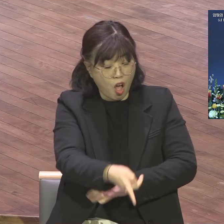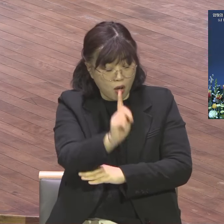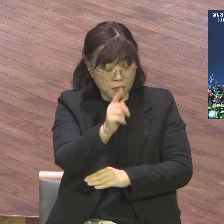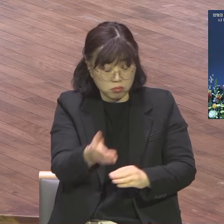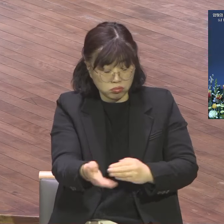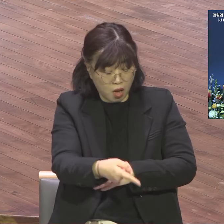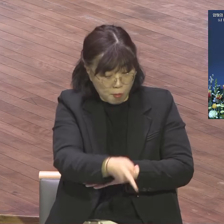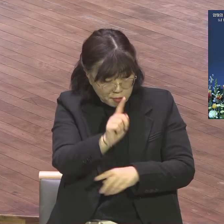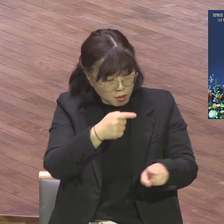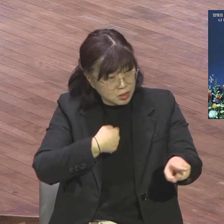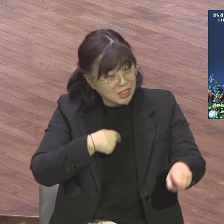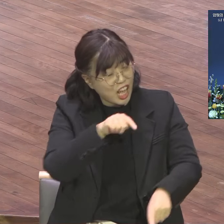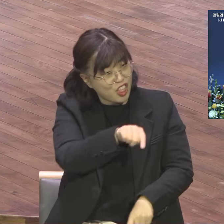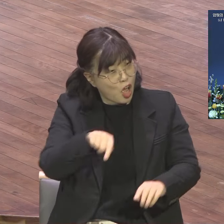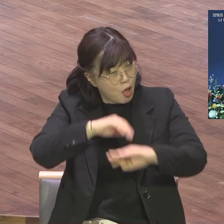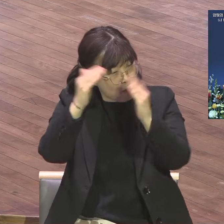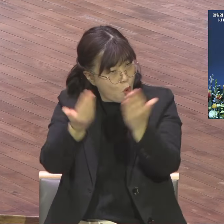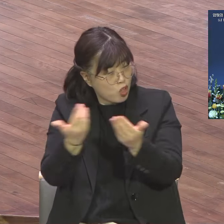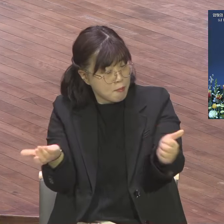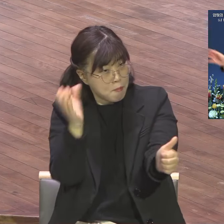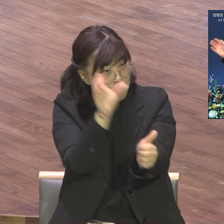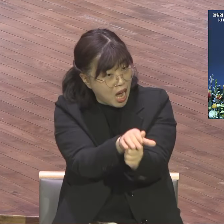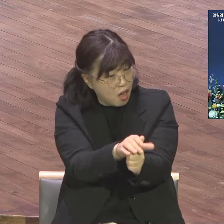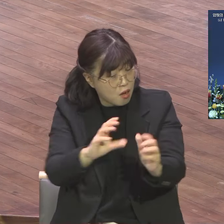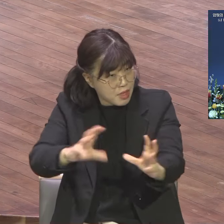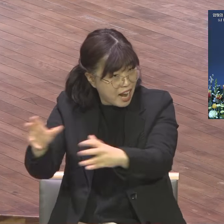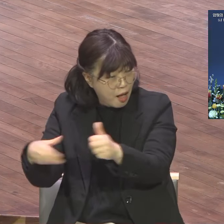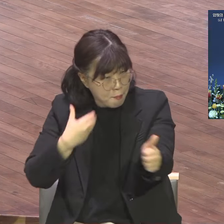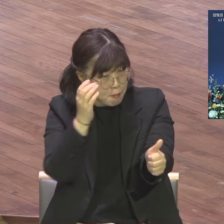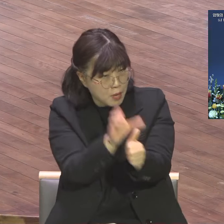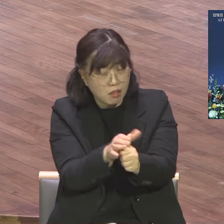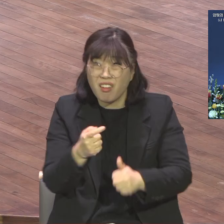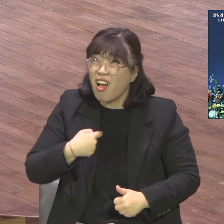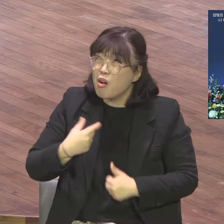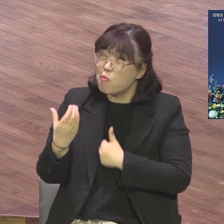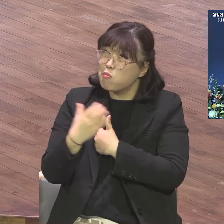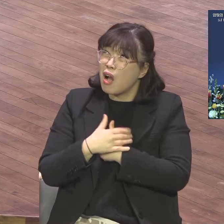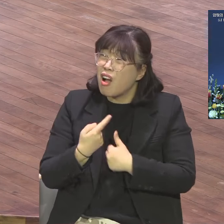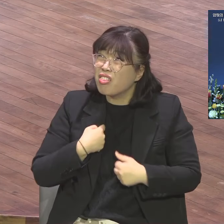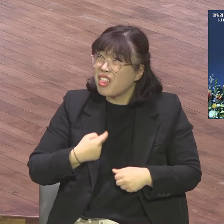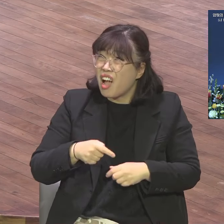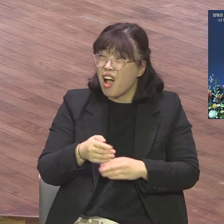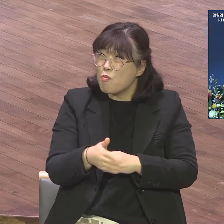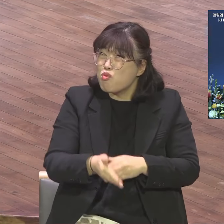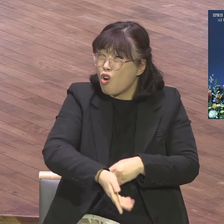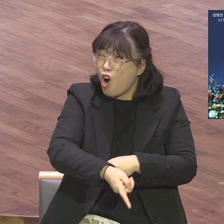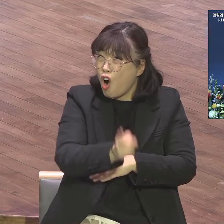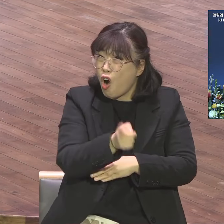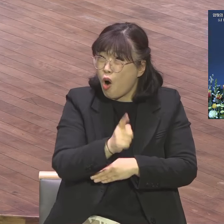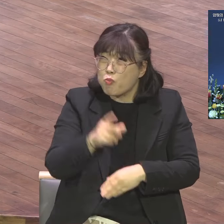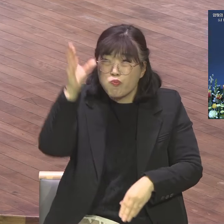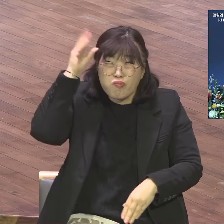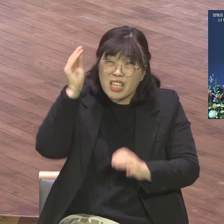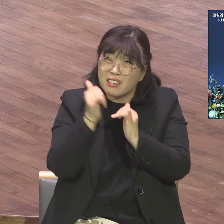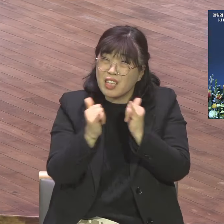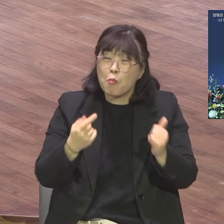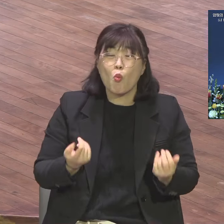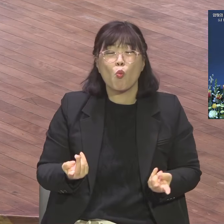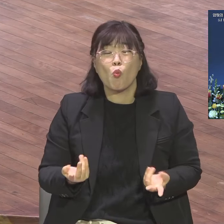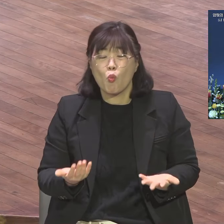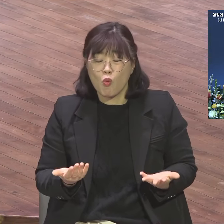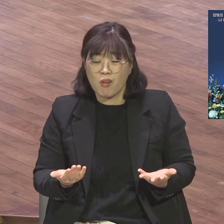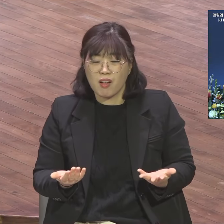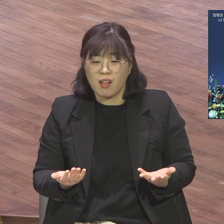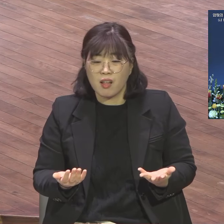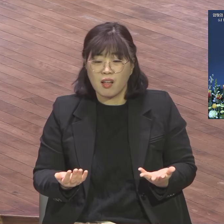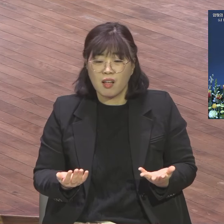명예를 그것도 떠나면서 까버리면서 너희 해. 아니 뭐 옆 다른 나라에 한 번도 가본 적도